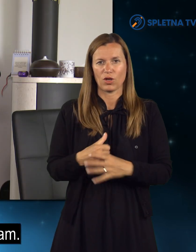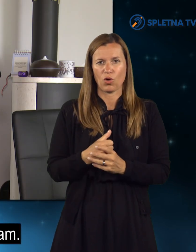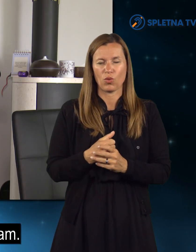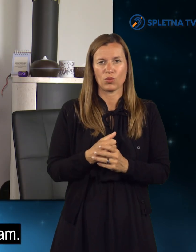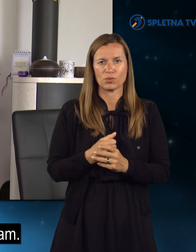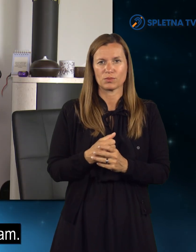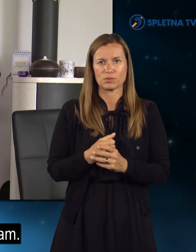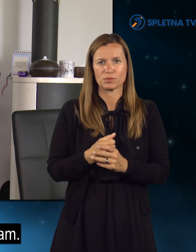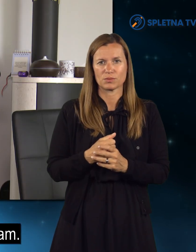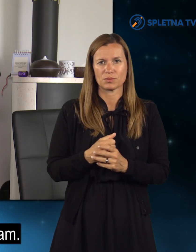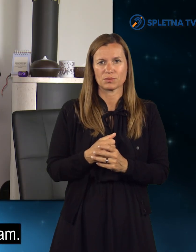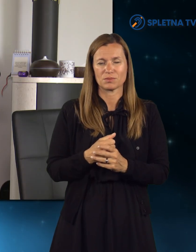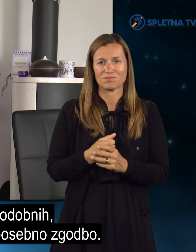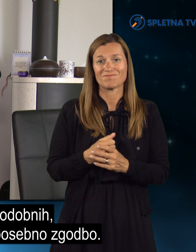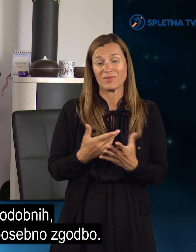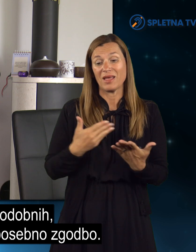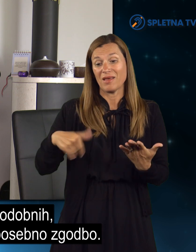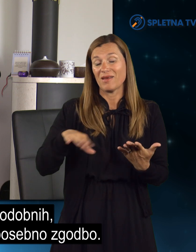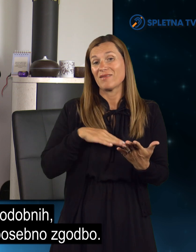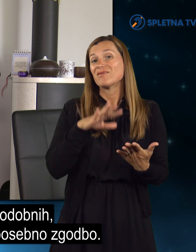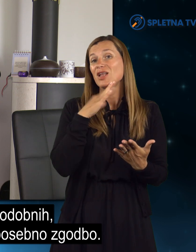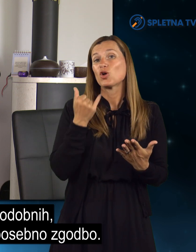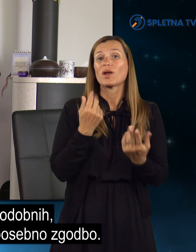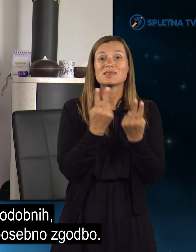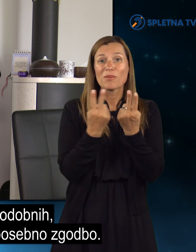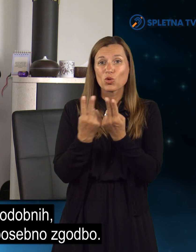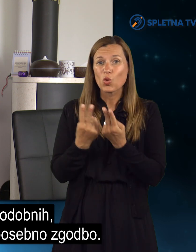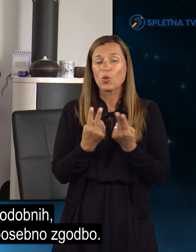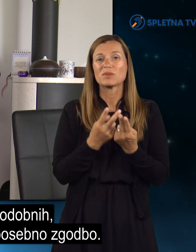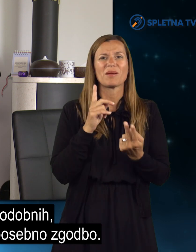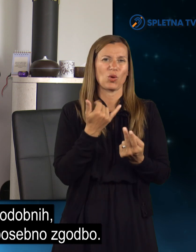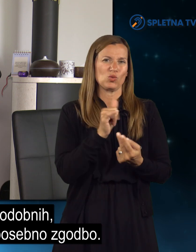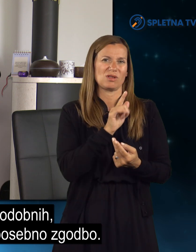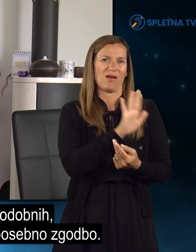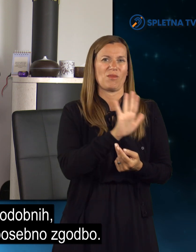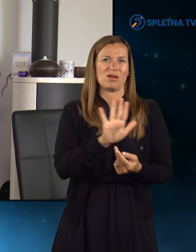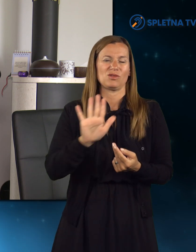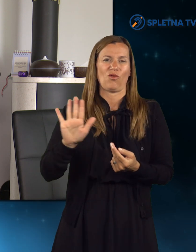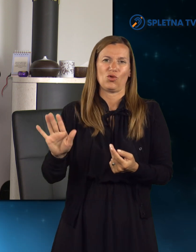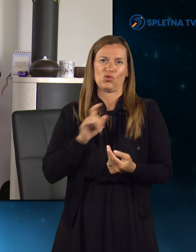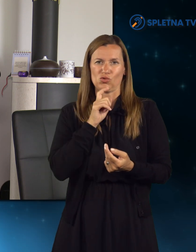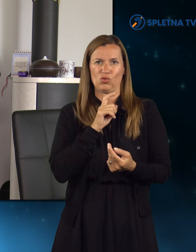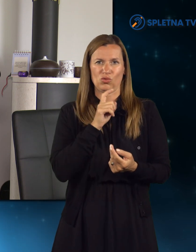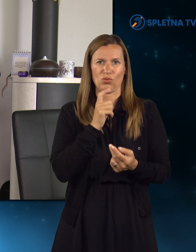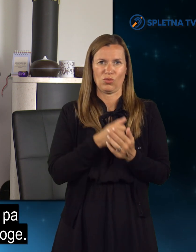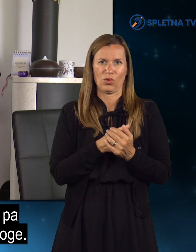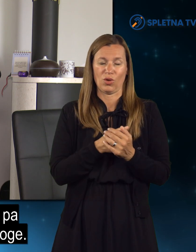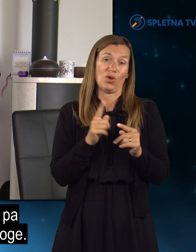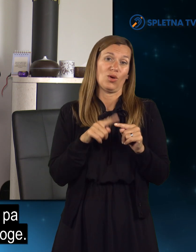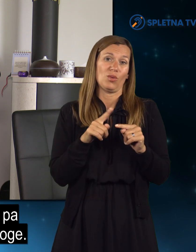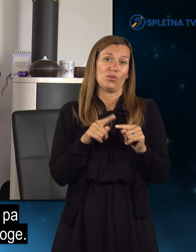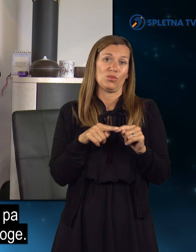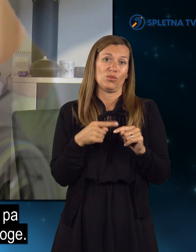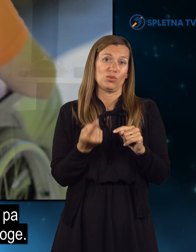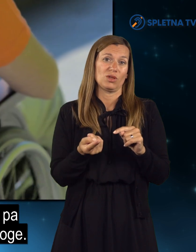Pa sem tam, veliko nas je podobnih, ampak vsak ima eno posebno zgodbo. Potem je pa to